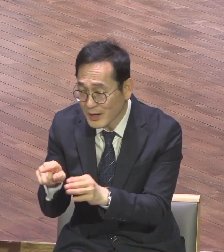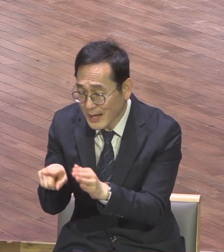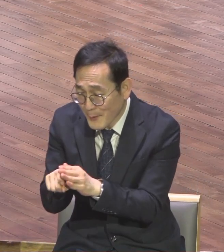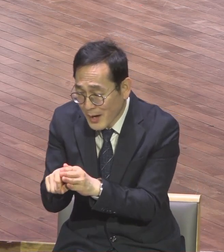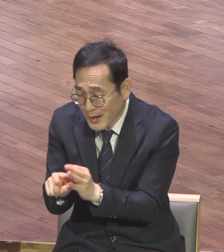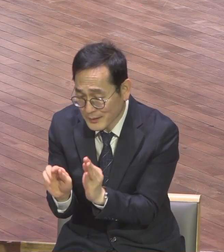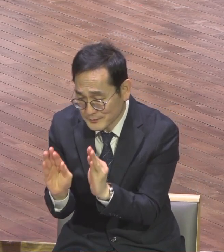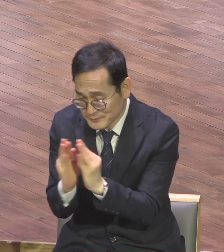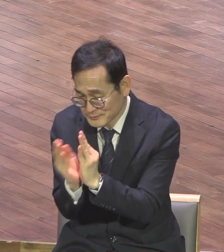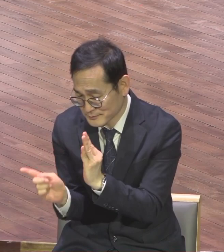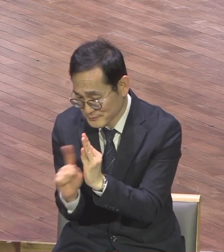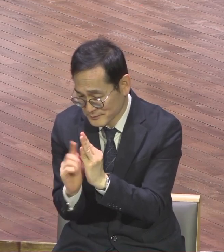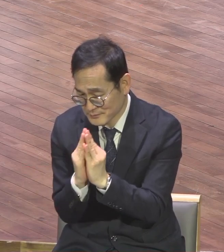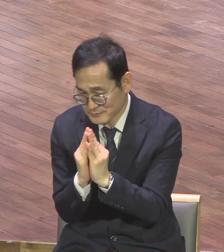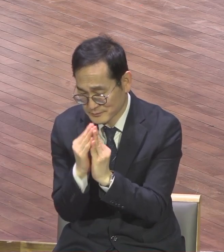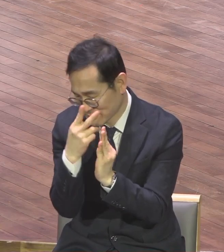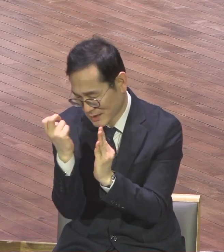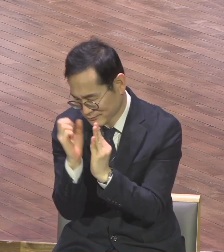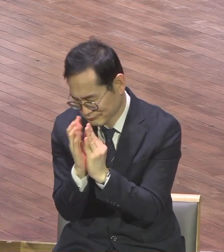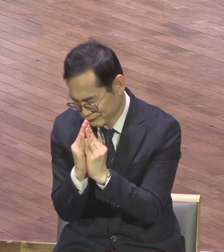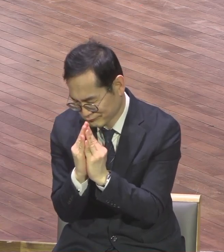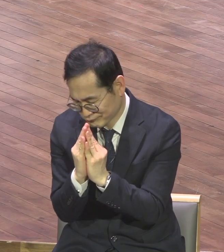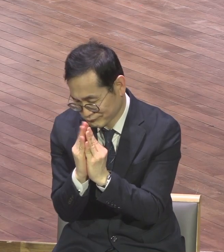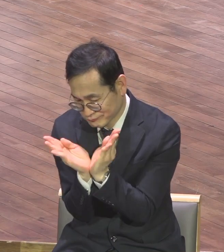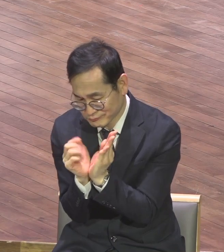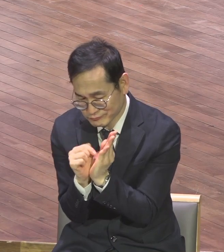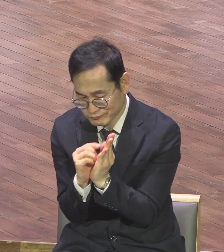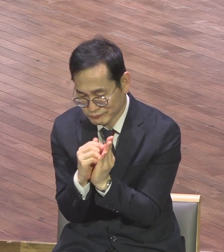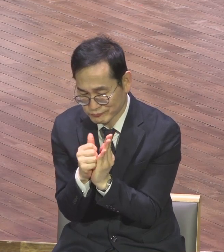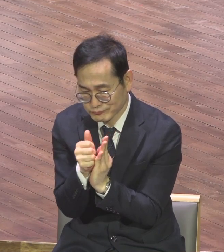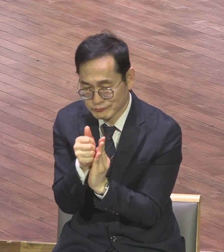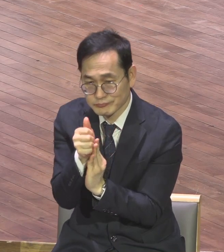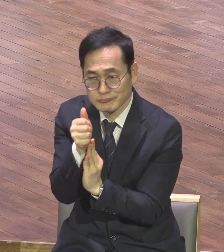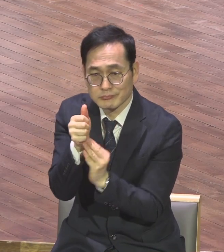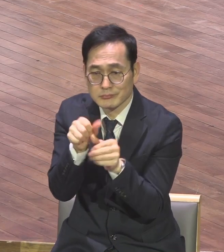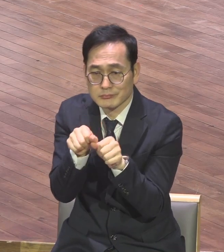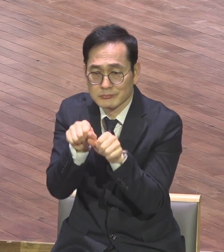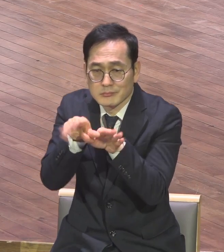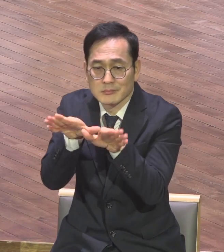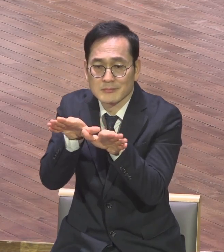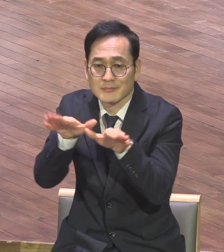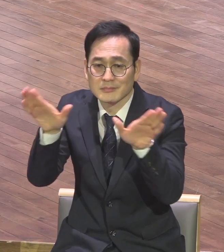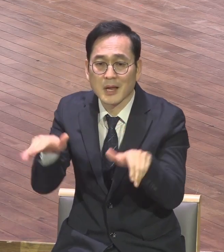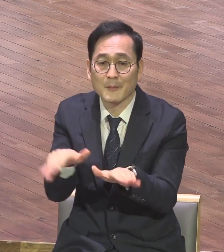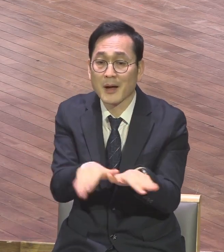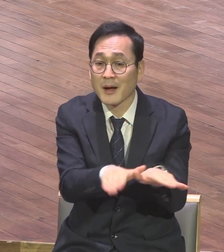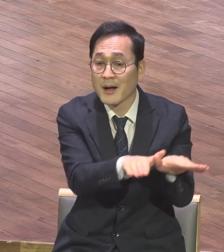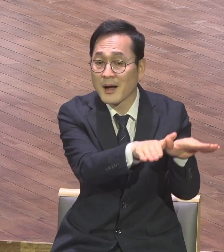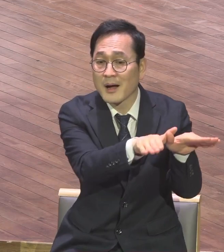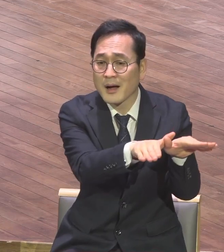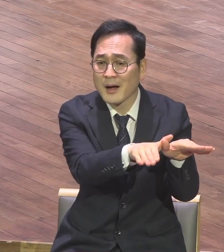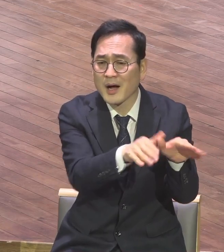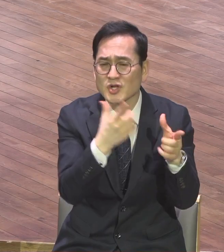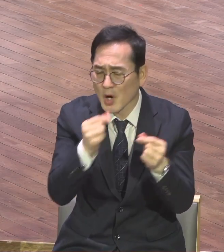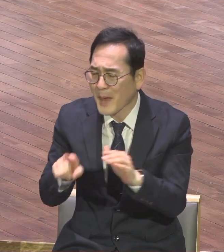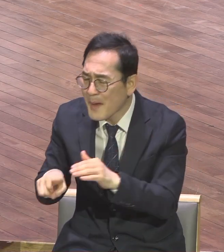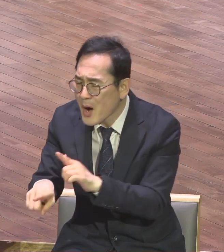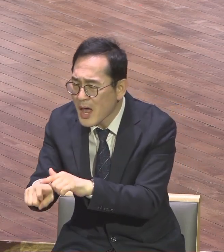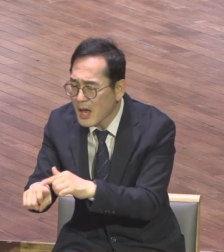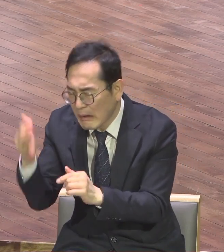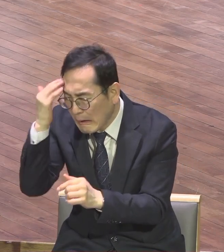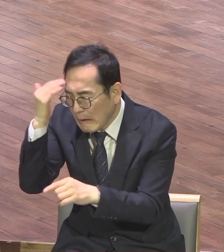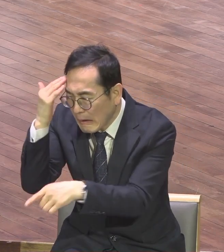에블레가 변하여 나비가 되면 모든 장애물이 다 날아다니면서 뭐요? 모든 그 에블레 때 힘든